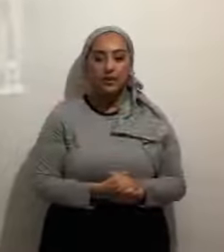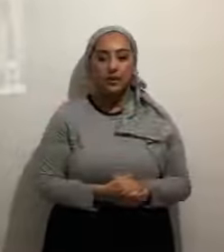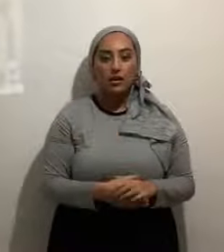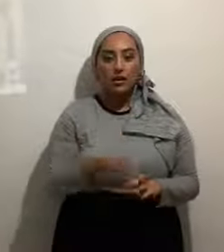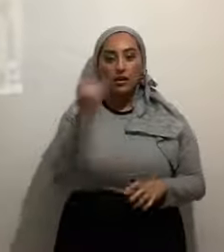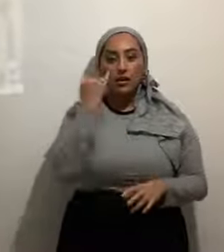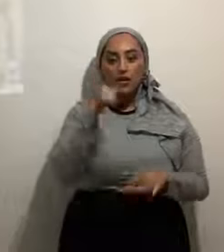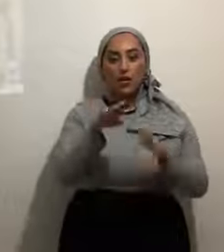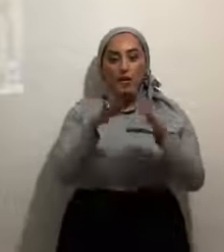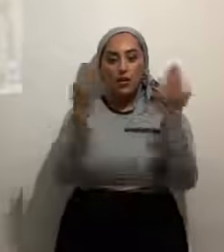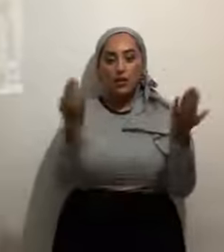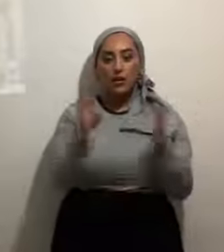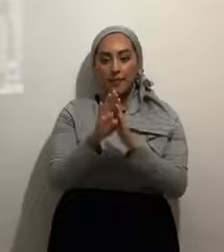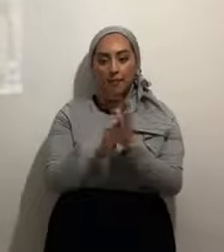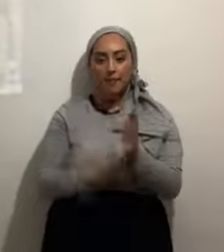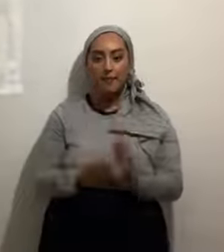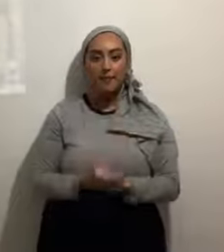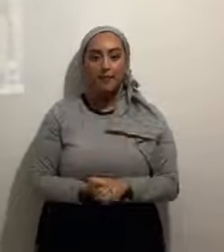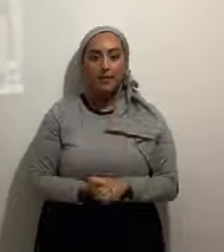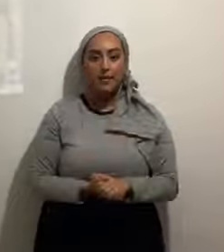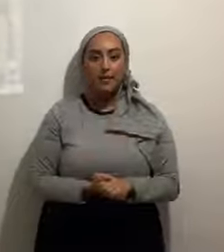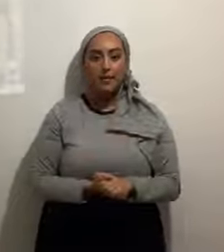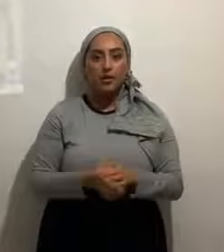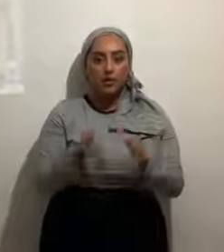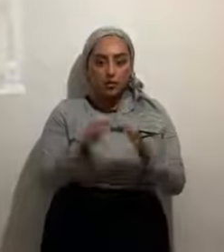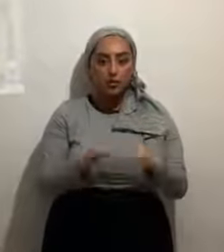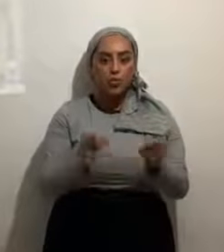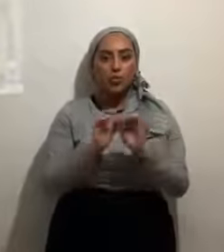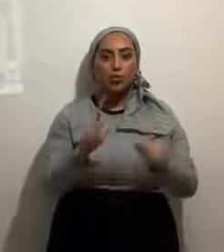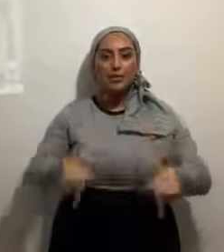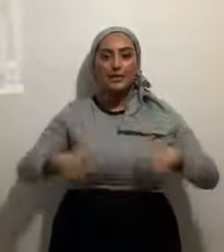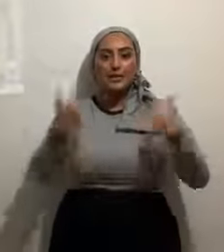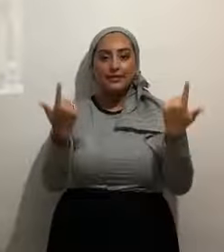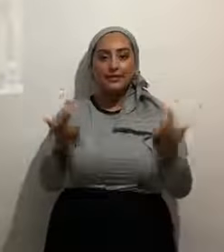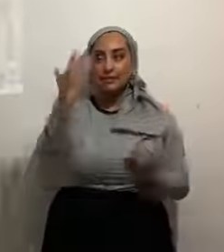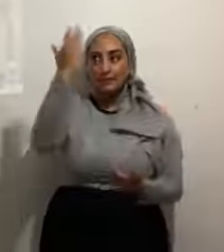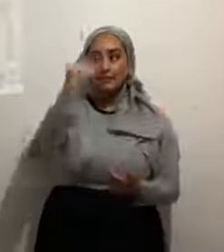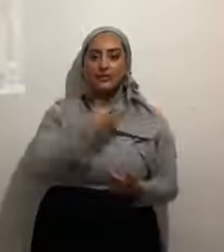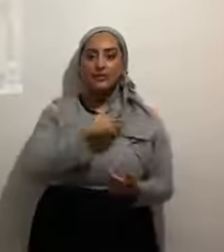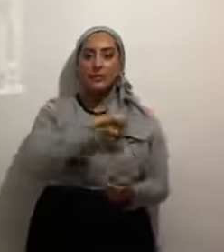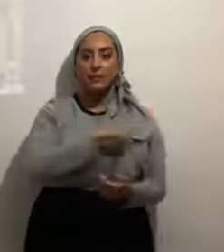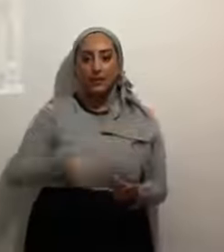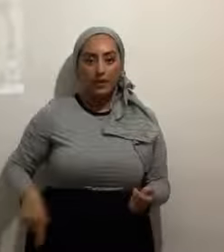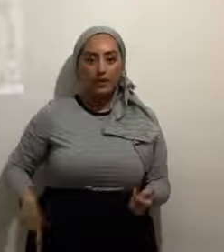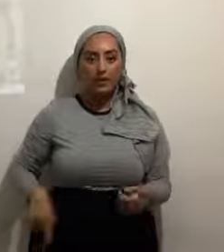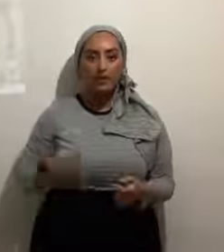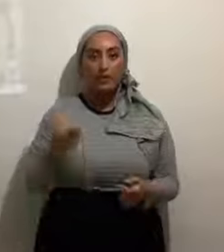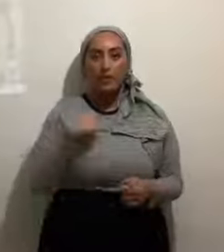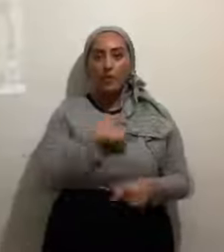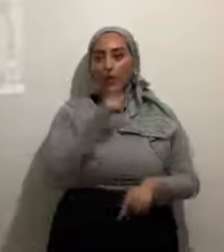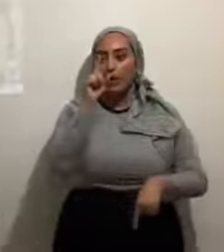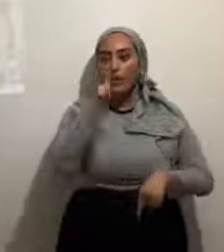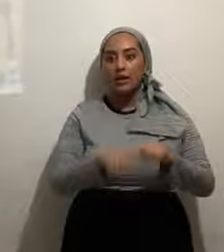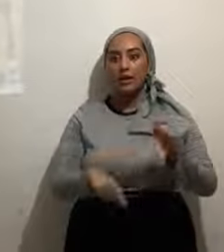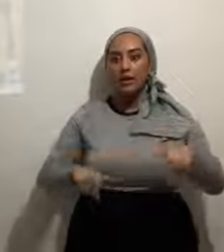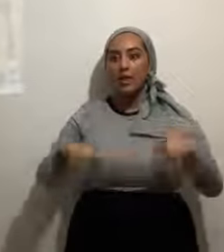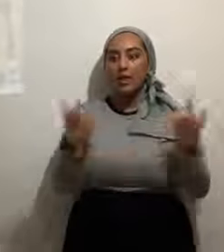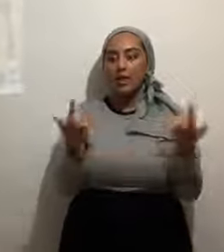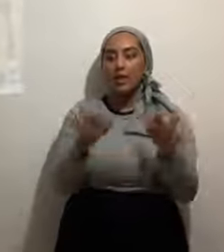abres. Entonces hay que estar viviendo. O sea, Él es nuestro Rey. No podemos vivir como si no existiera el